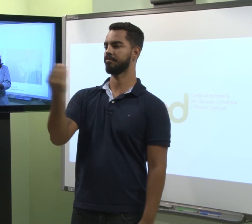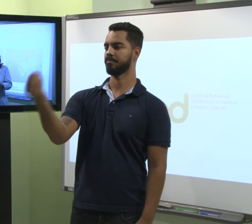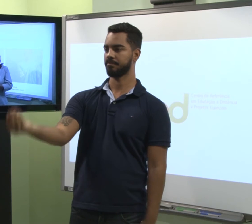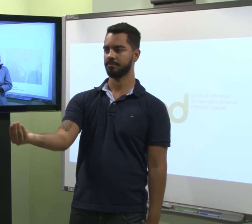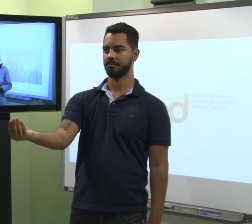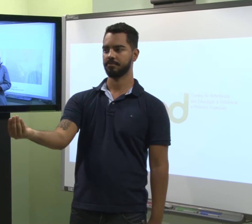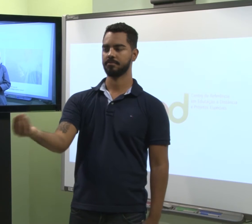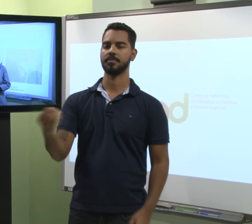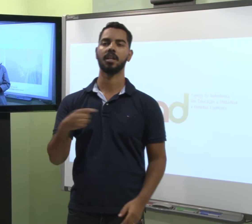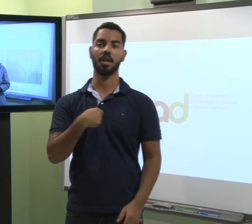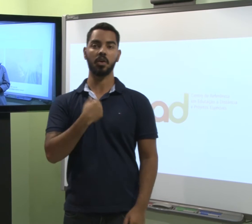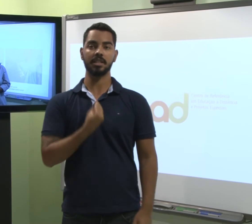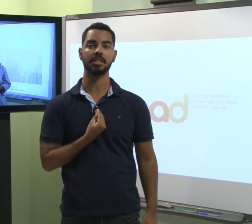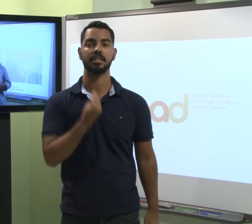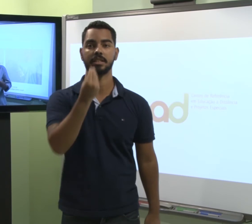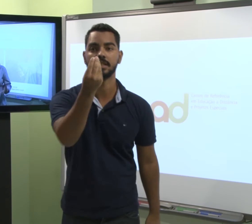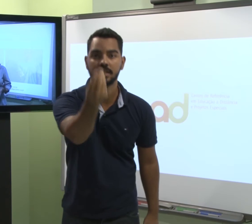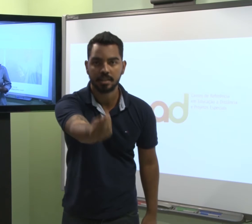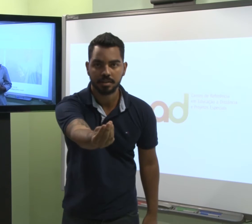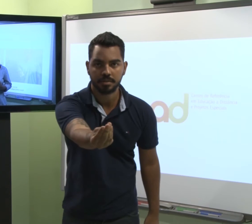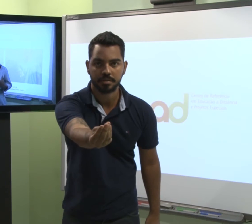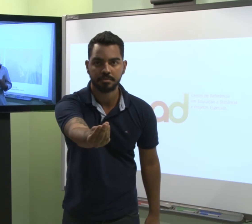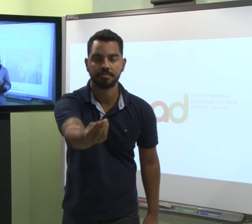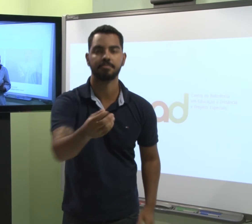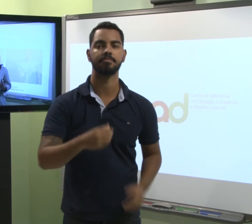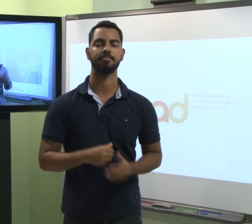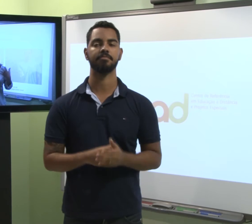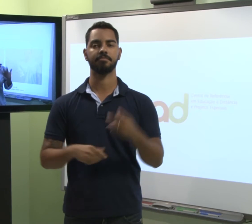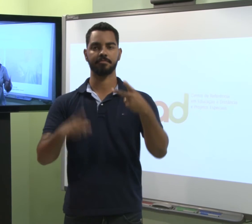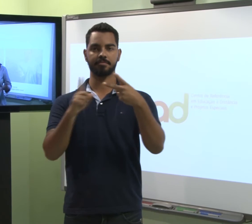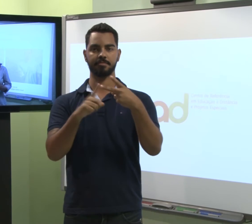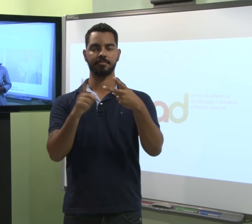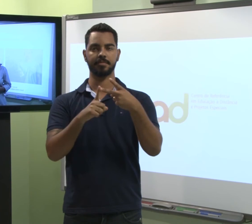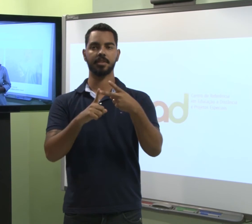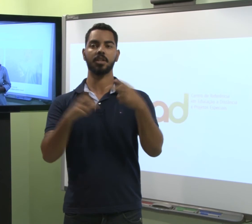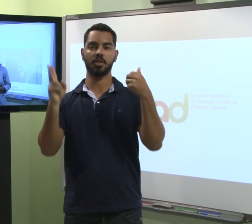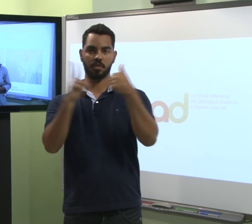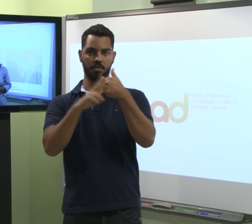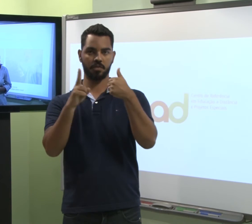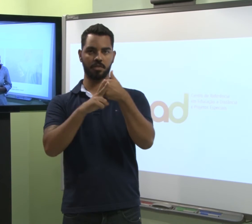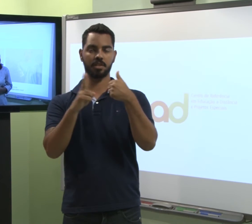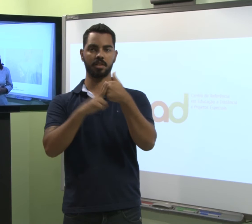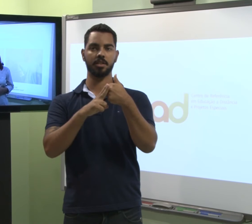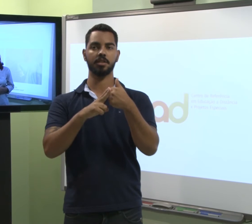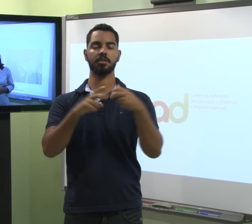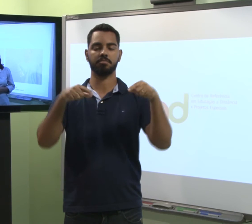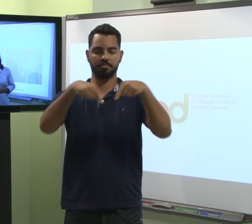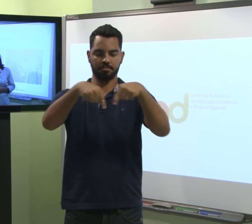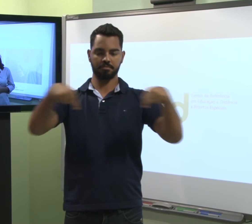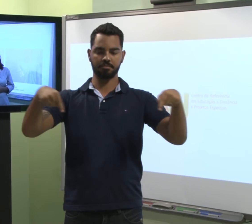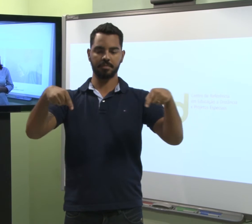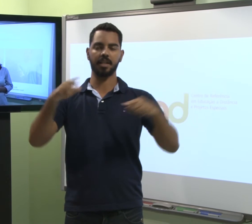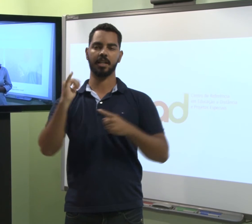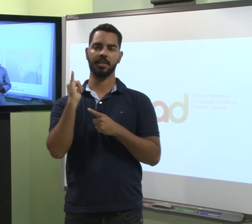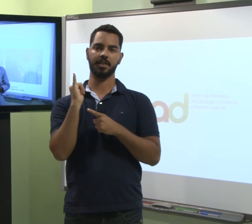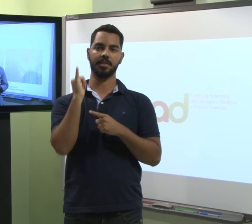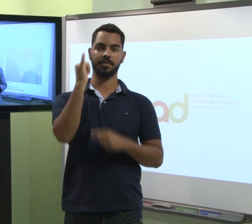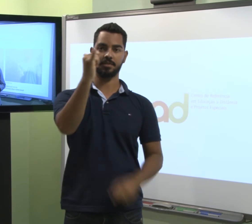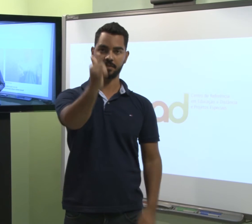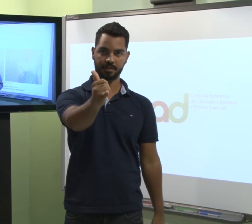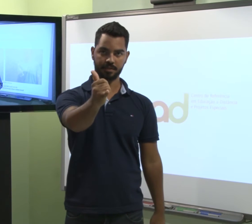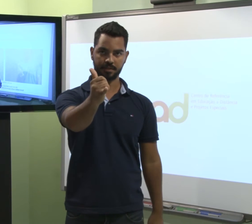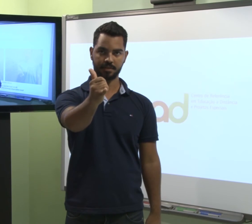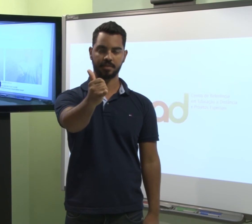você. E também temos o exemplo de verbo avisar, que também é um verbo direcional, tá? E dentre outros mais